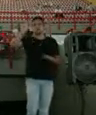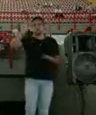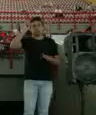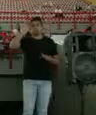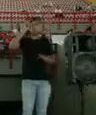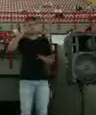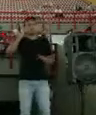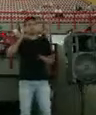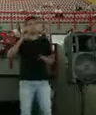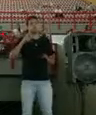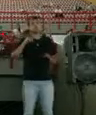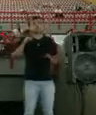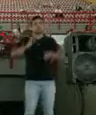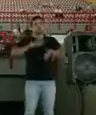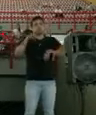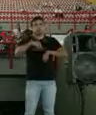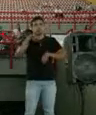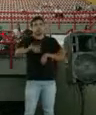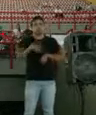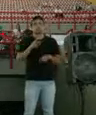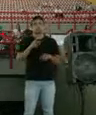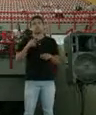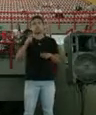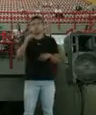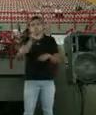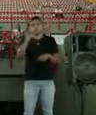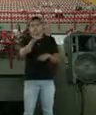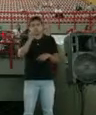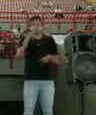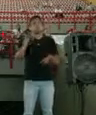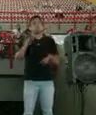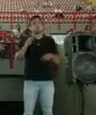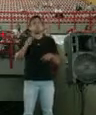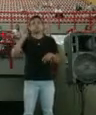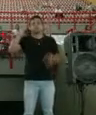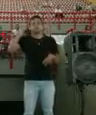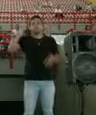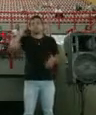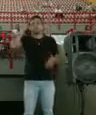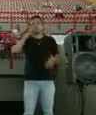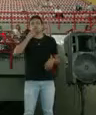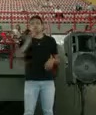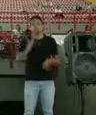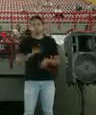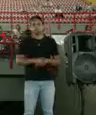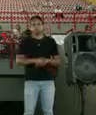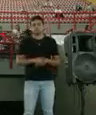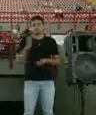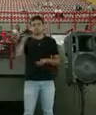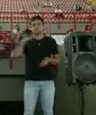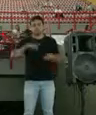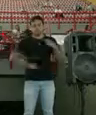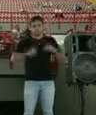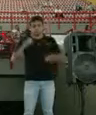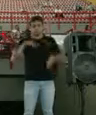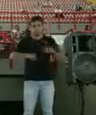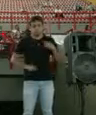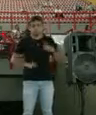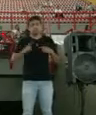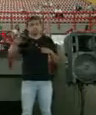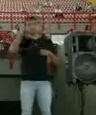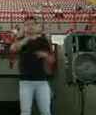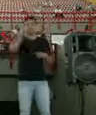instante, a todo minuto, a todo segundo. E sabe quem é o responsável por isso? Olha os hormônios aí. Você